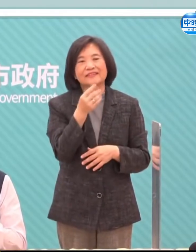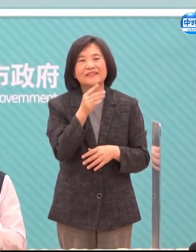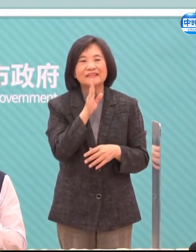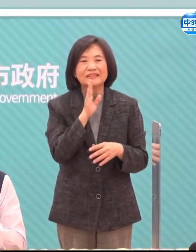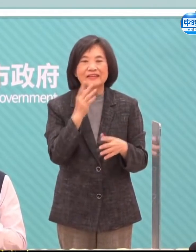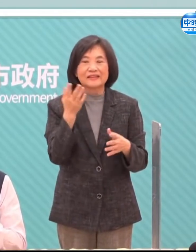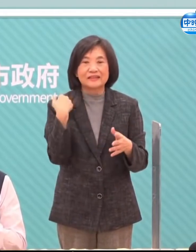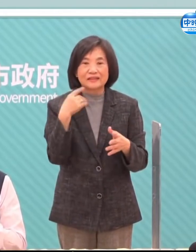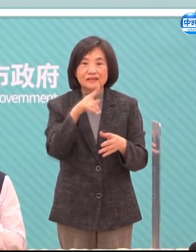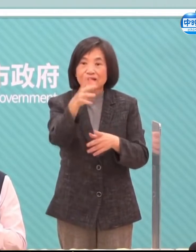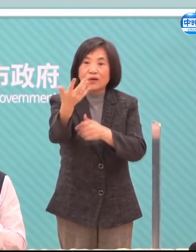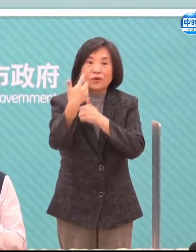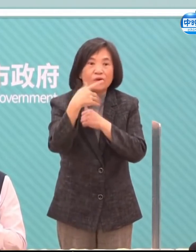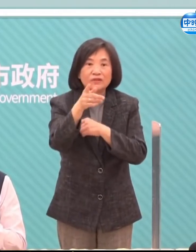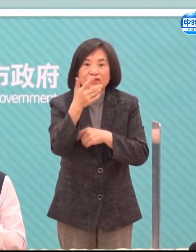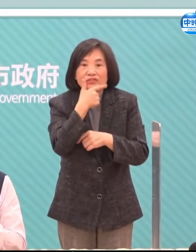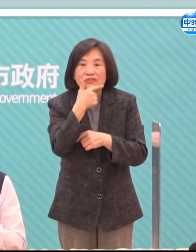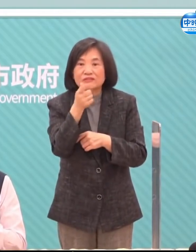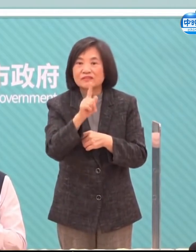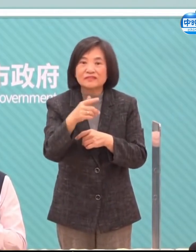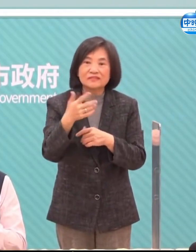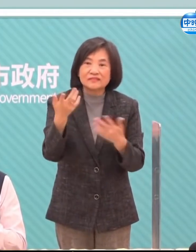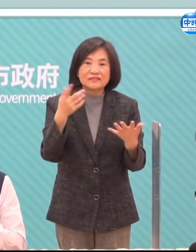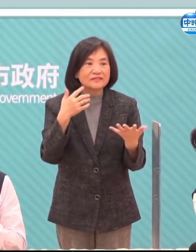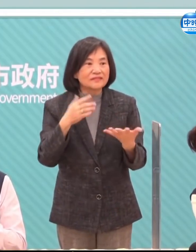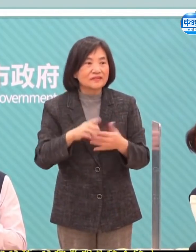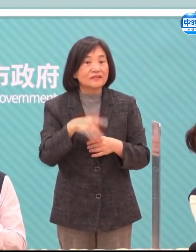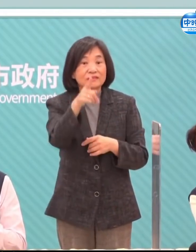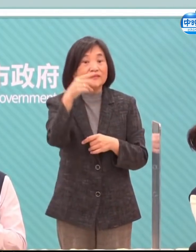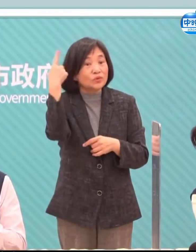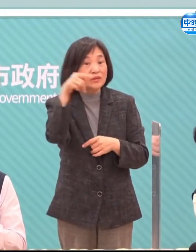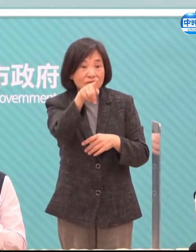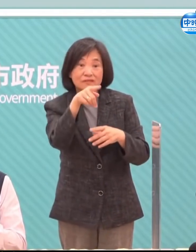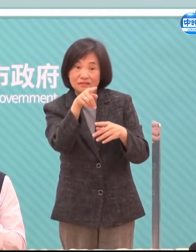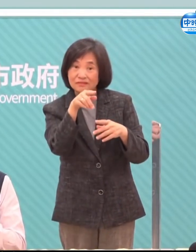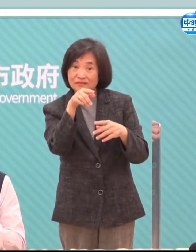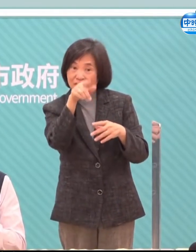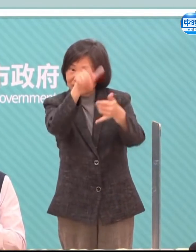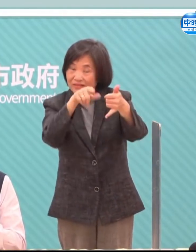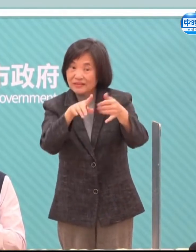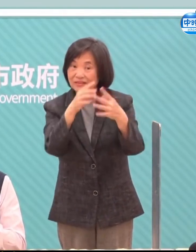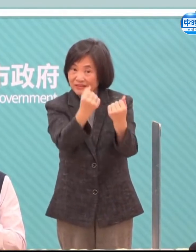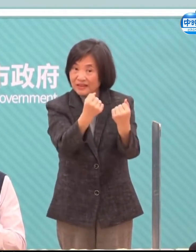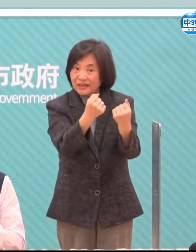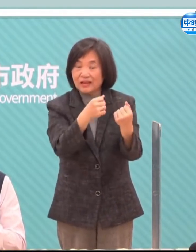你有什么问题吗？难道你的存在要一个尼加拉瓜来肯定？